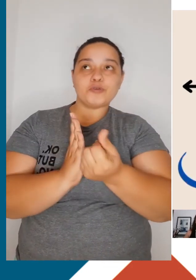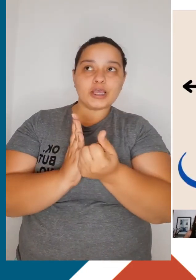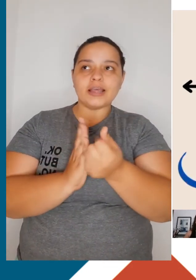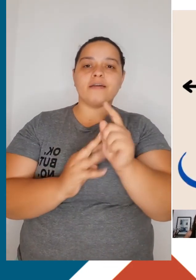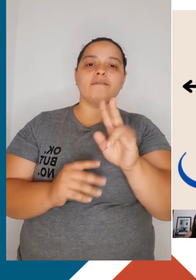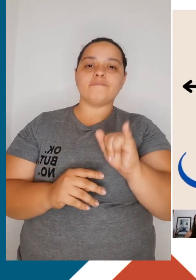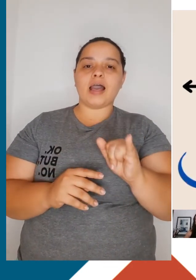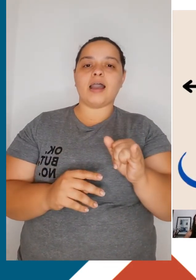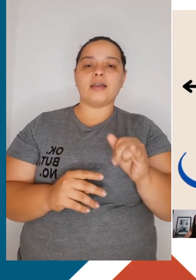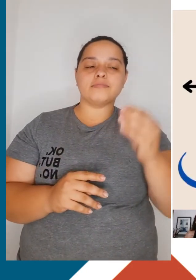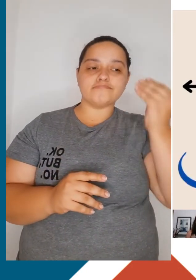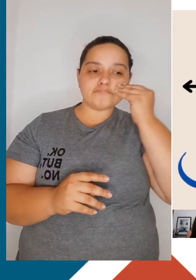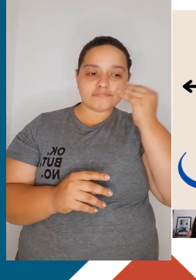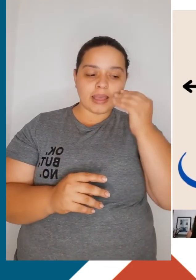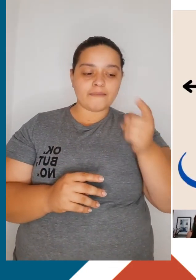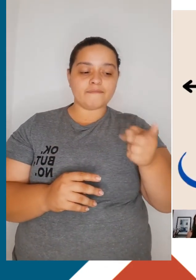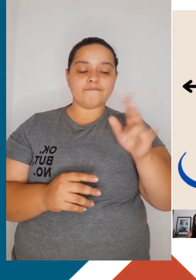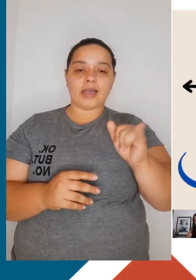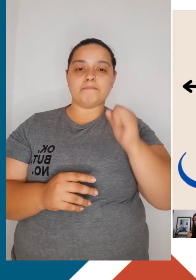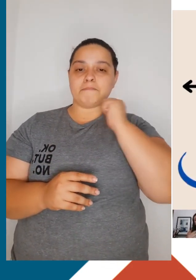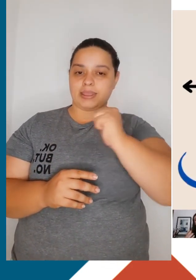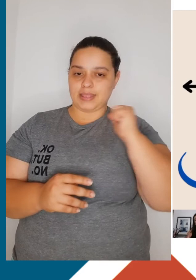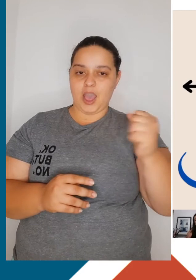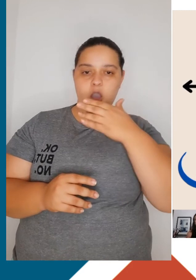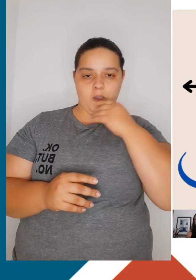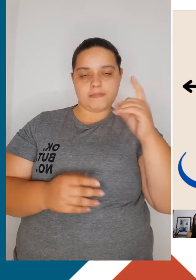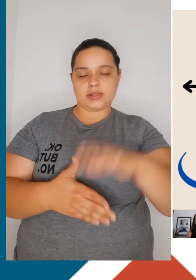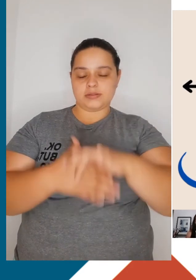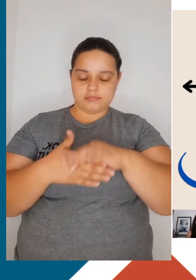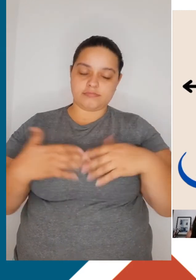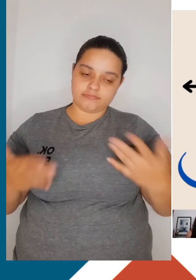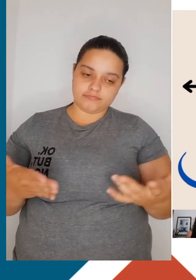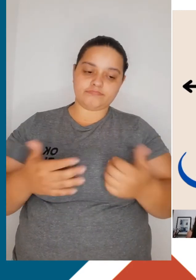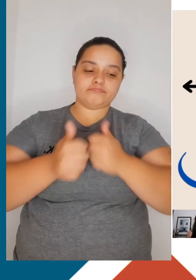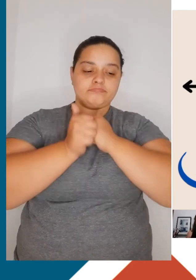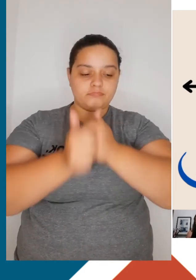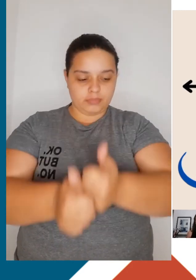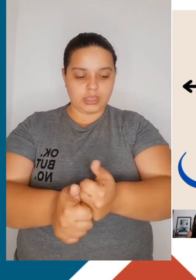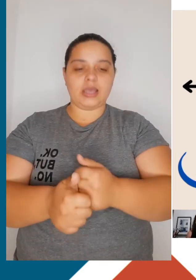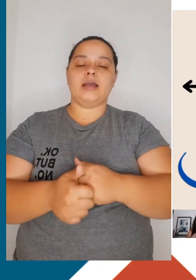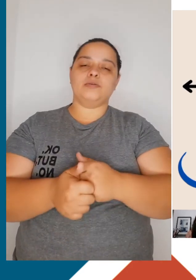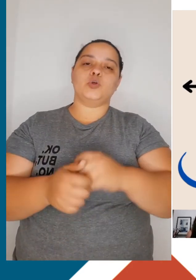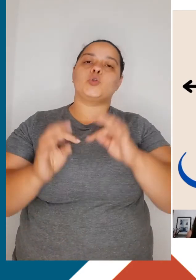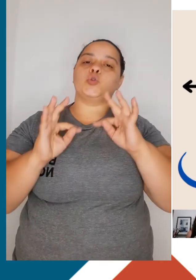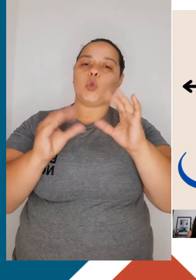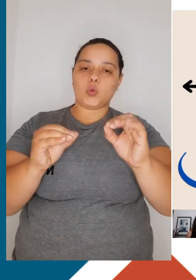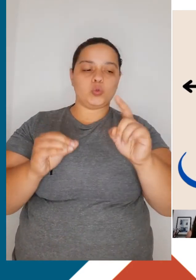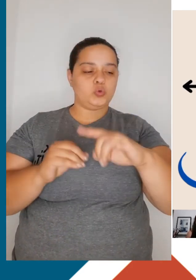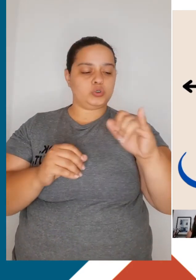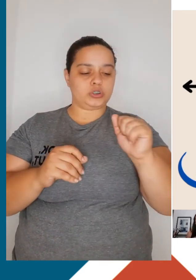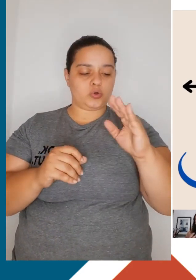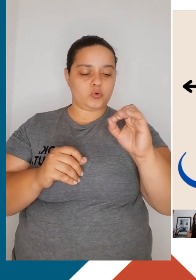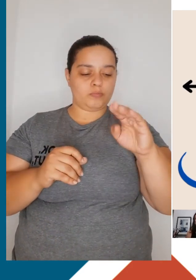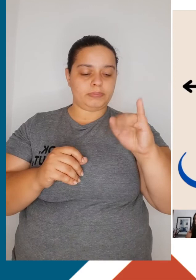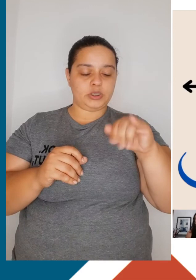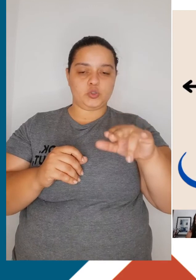então depor e executar o Robespierre, e aí então perseguindo, né, e depondo todos os jacobinos do poder.